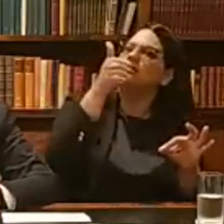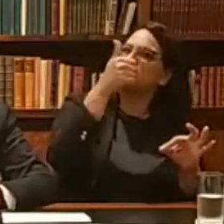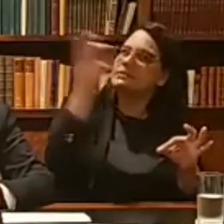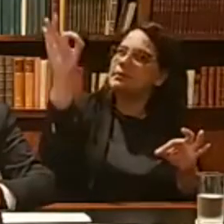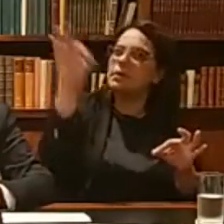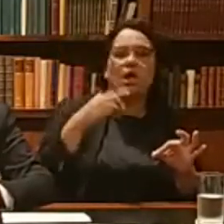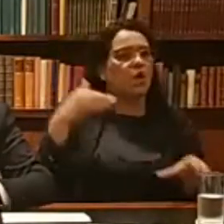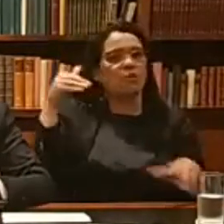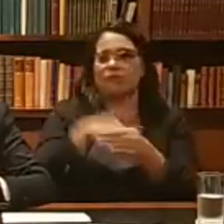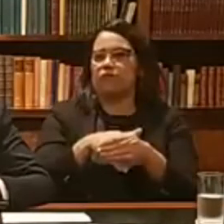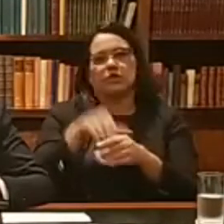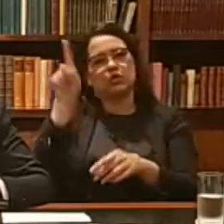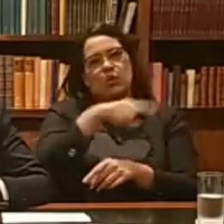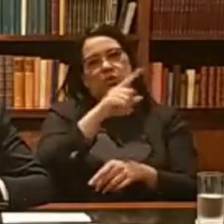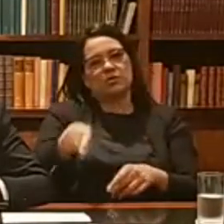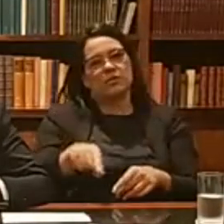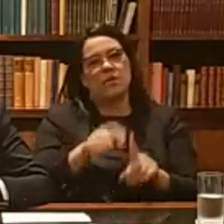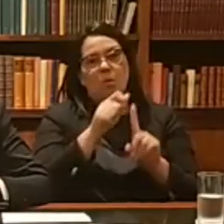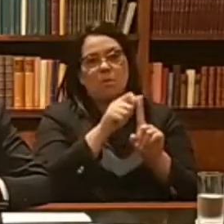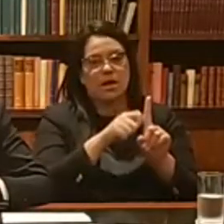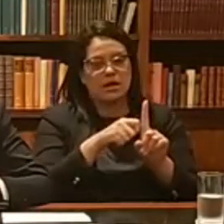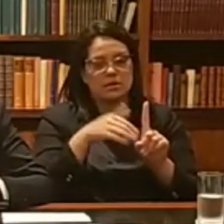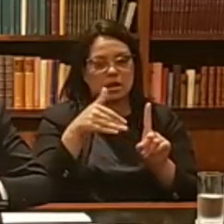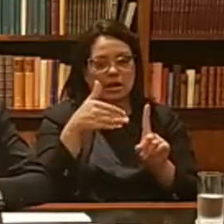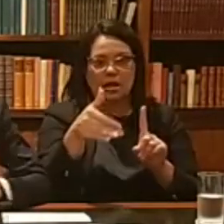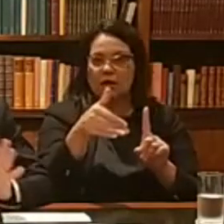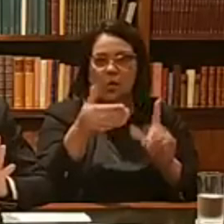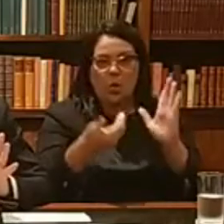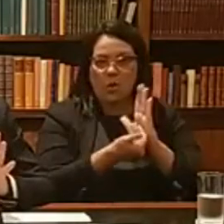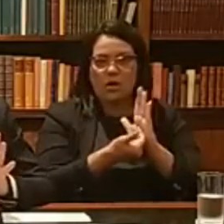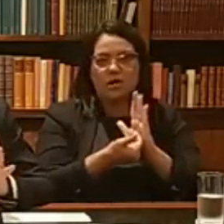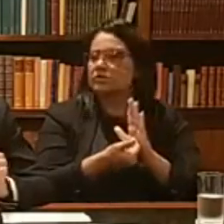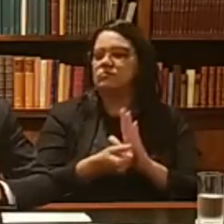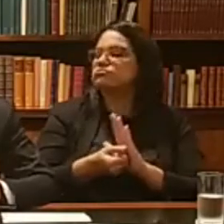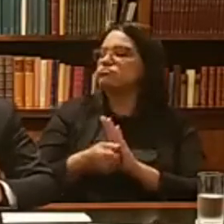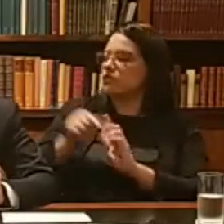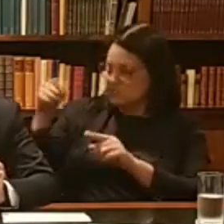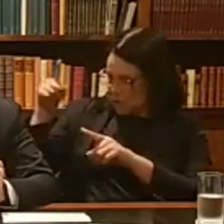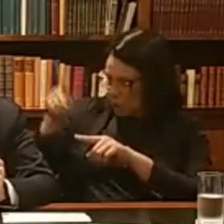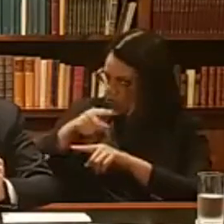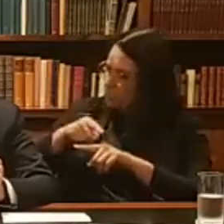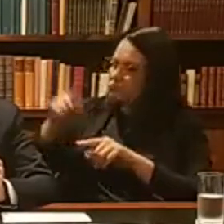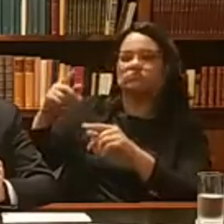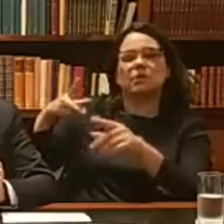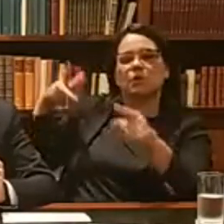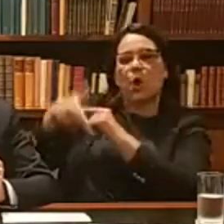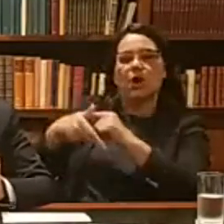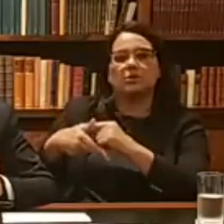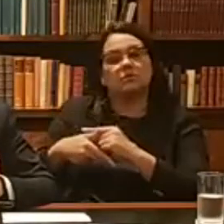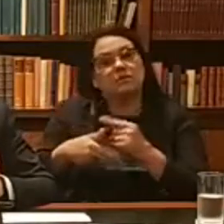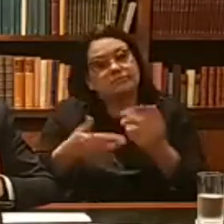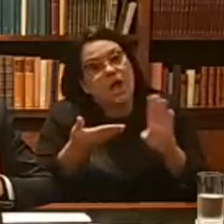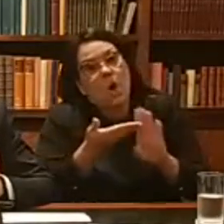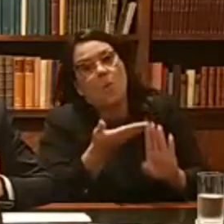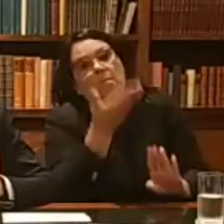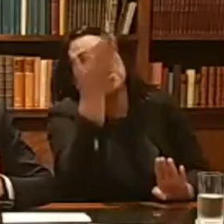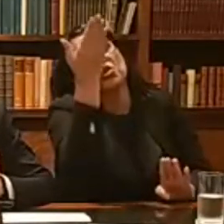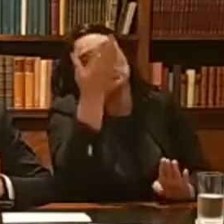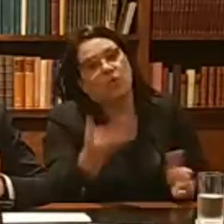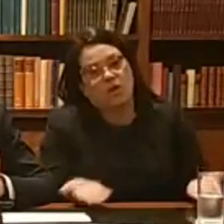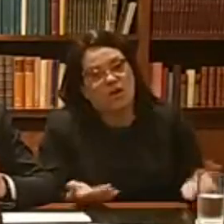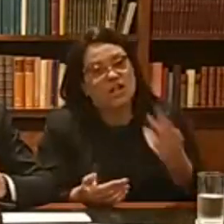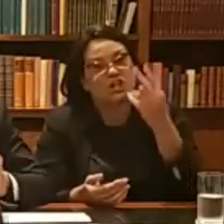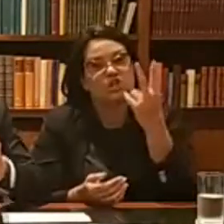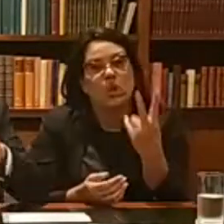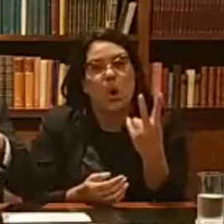um mês, o Congresso derrubou o veto. Não tem que discutir, o valor aumentou. Está agora na casa dos 2 bilhões